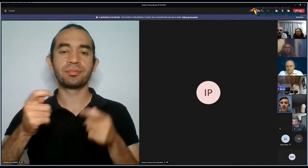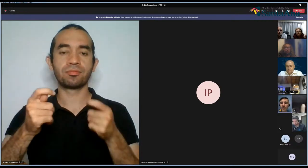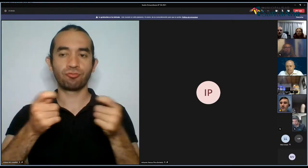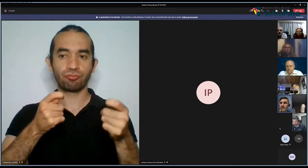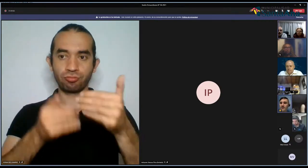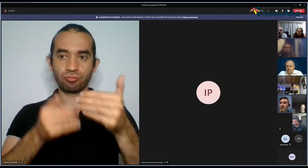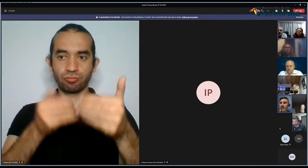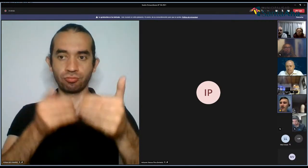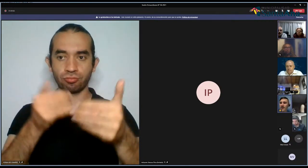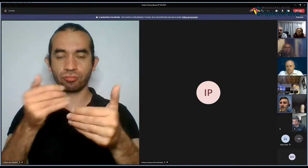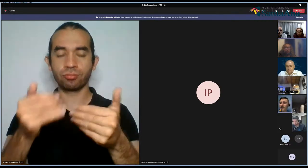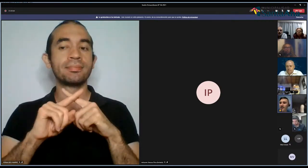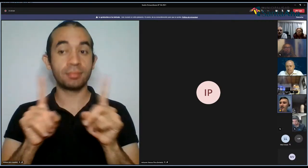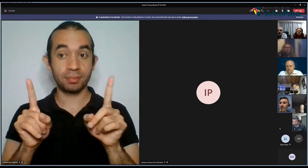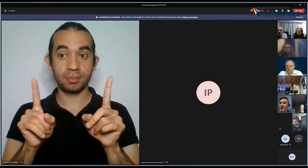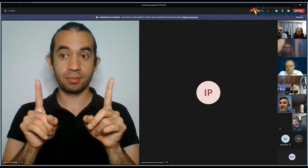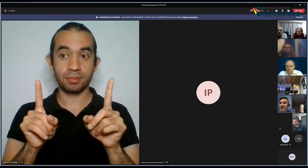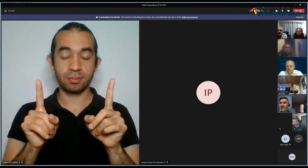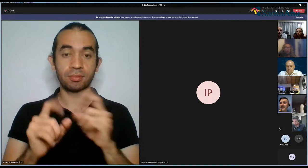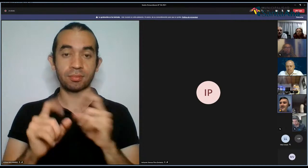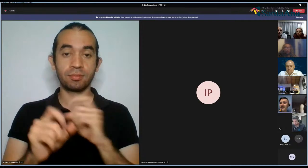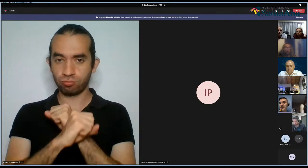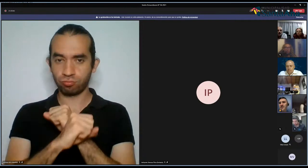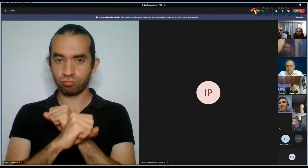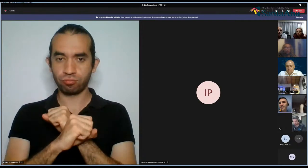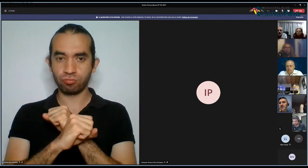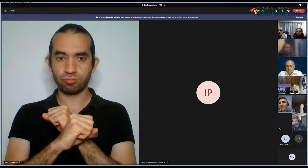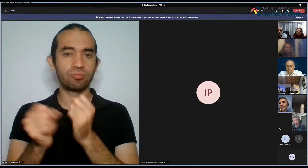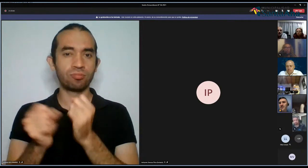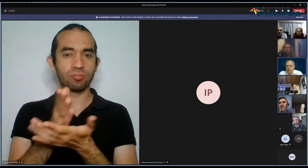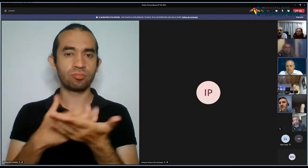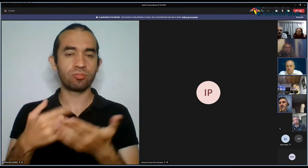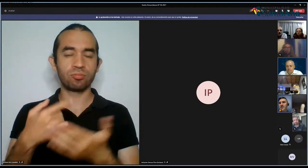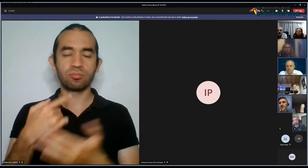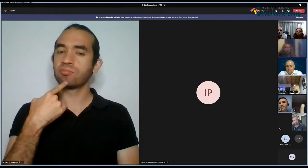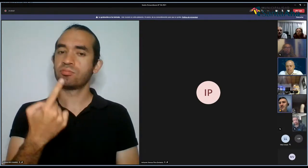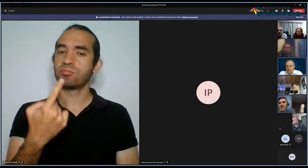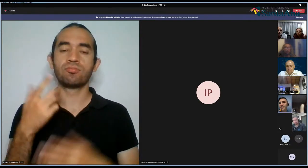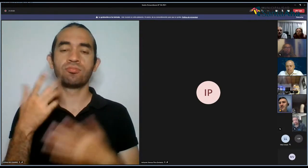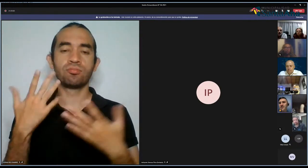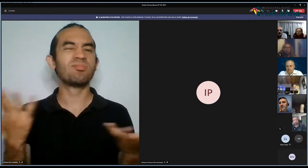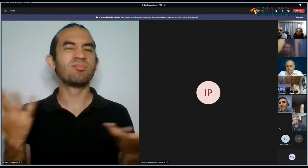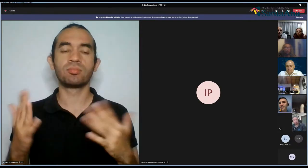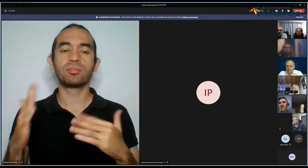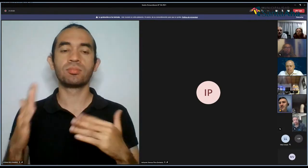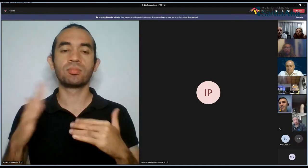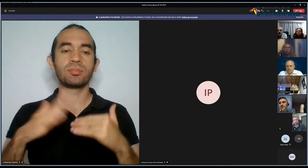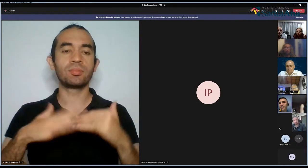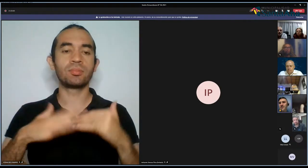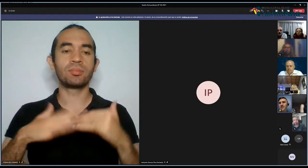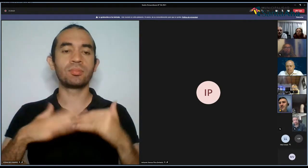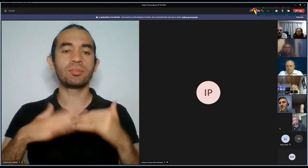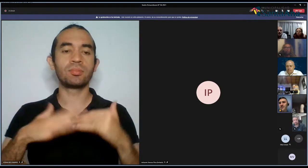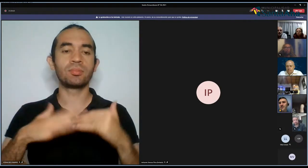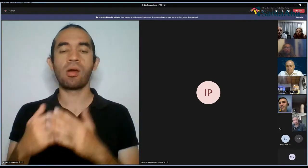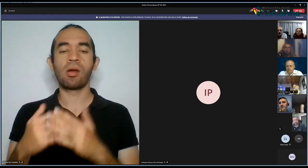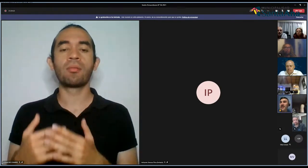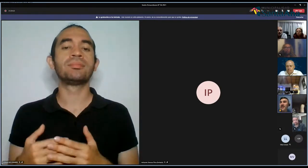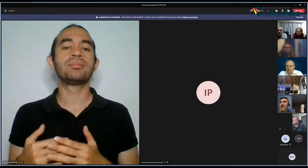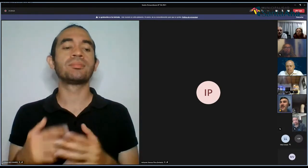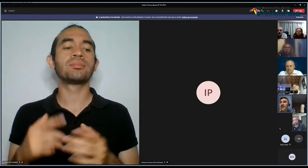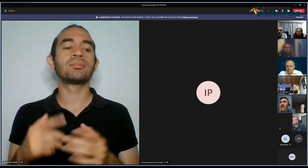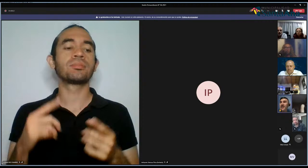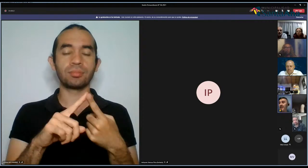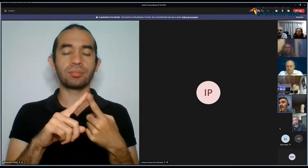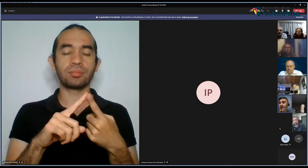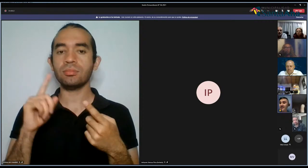sin lugar a duda hay algo que te he mencionado que la construcción verdad que las que hace que las tras